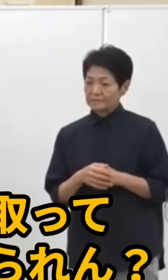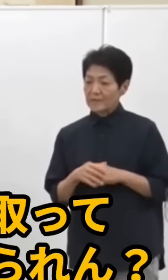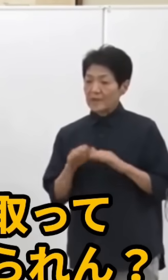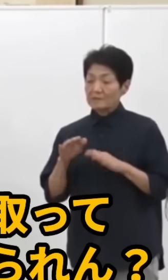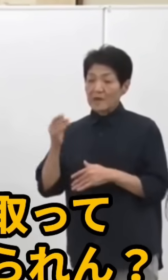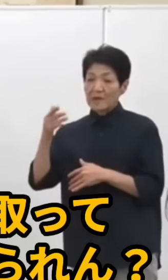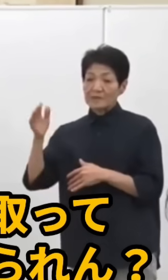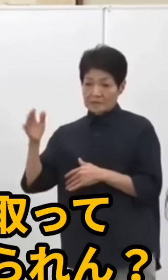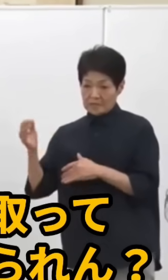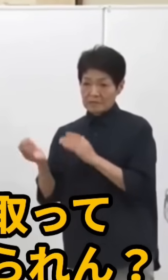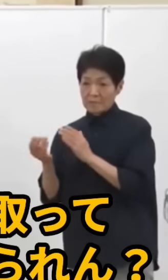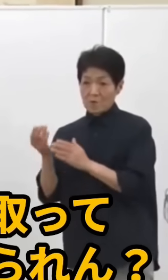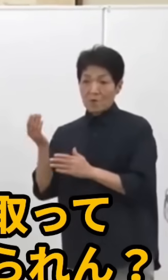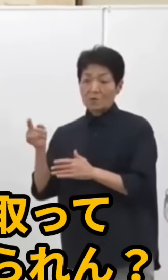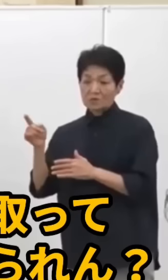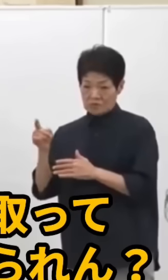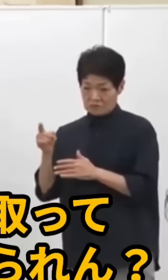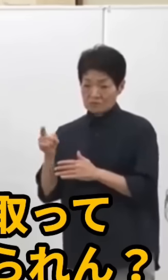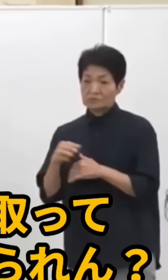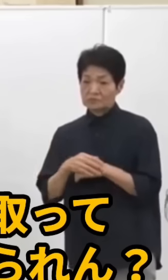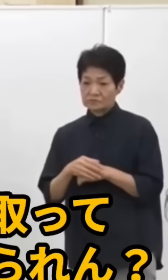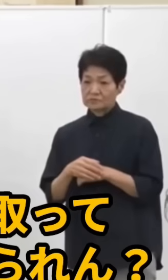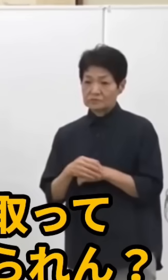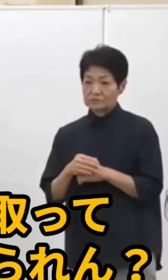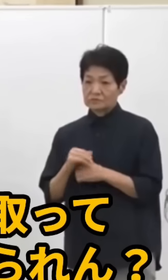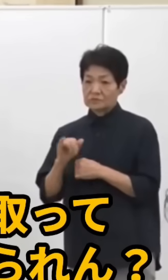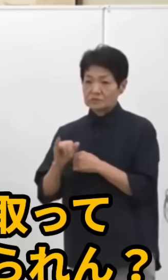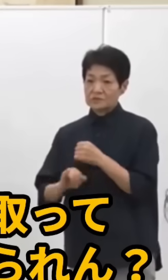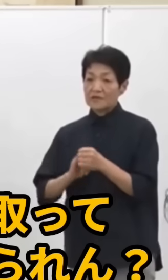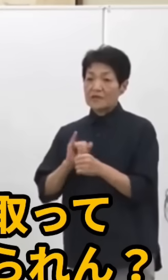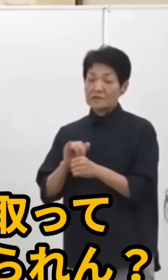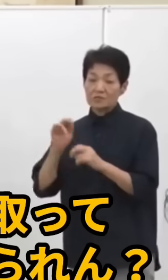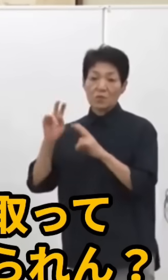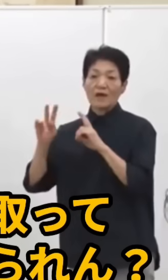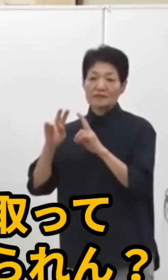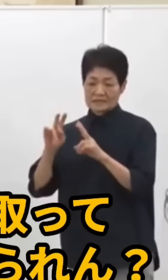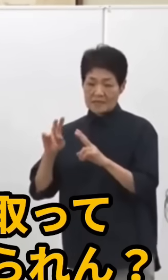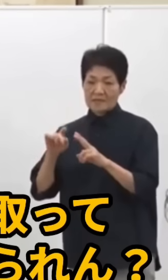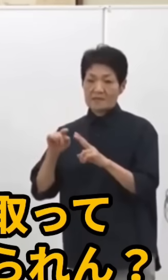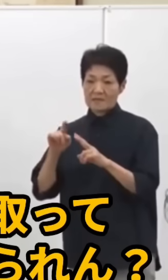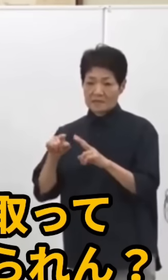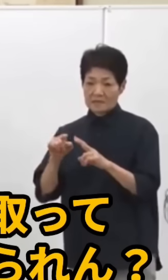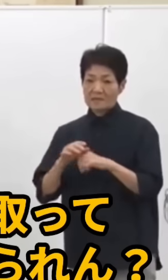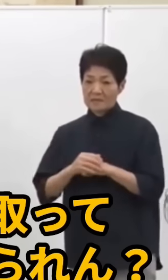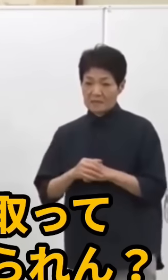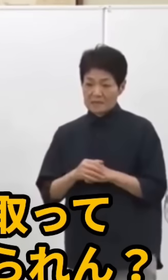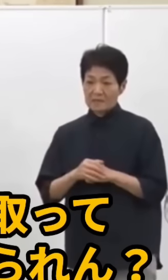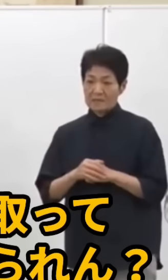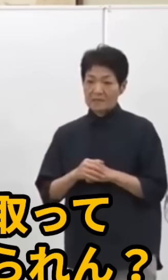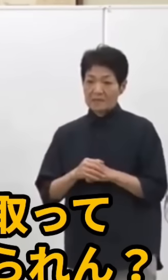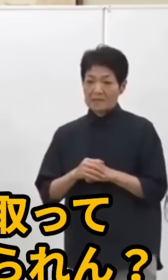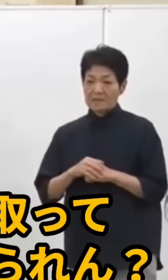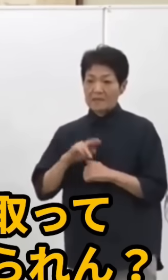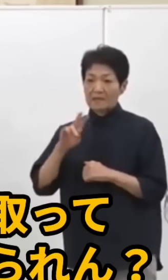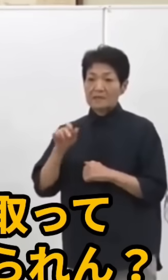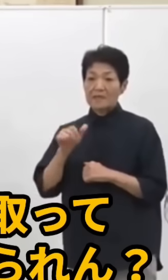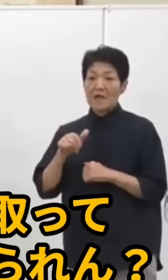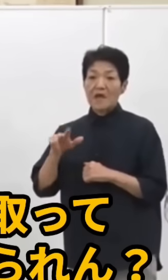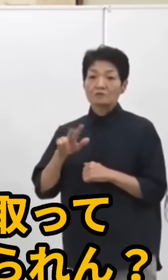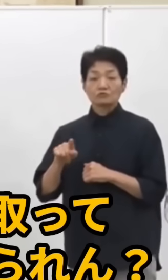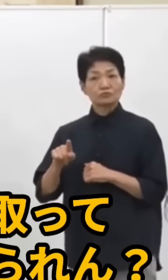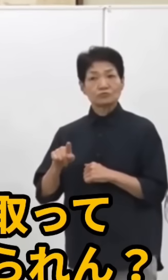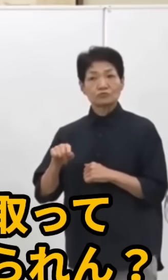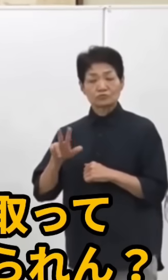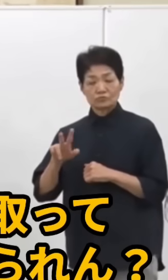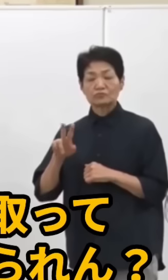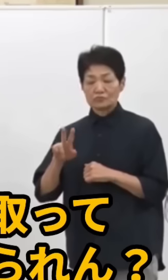メリカで起こっているのはですね、そのオンラインの事業者はですね、リアルで認可を取った事業者なんじ